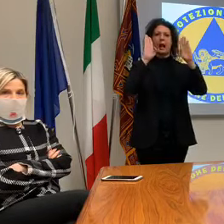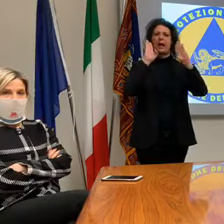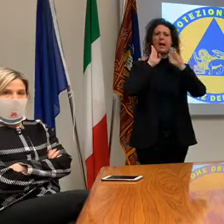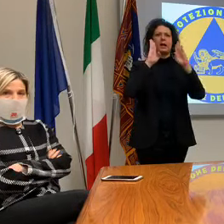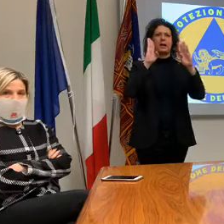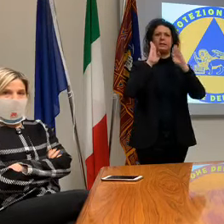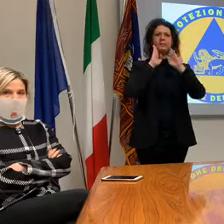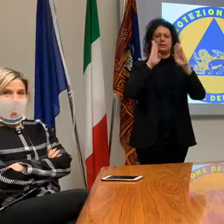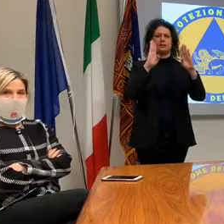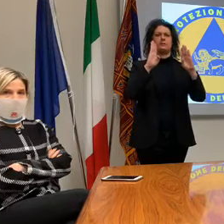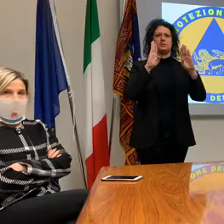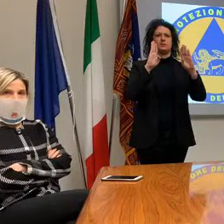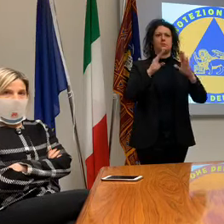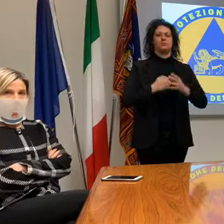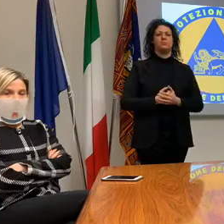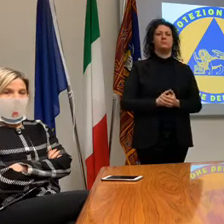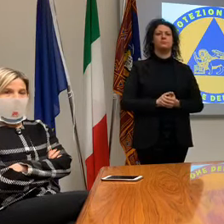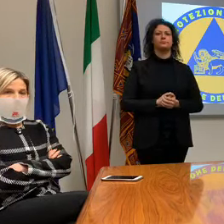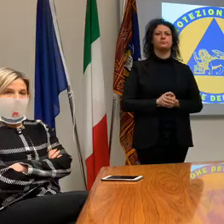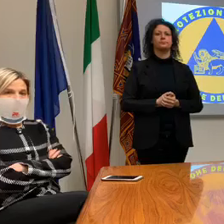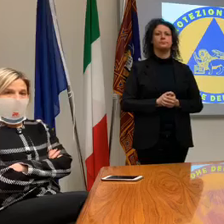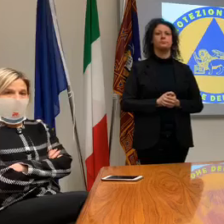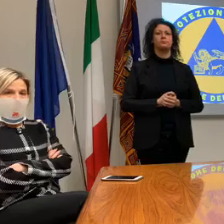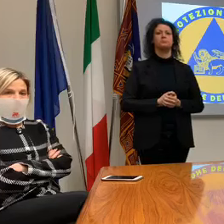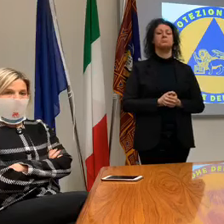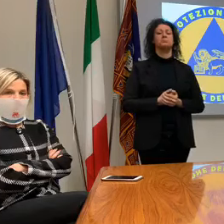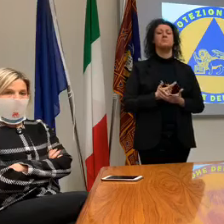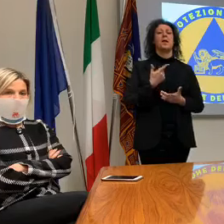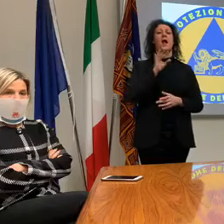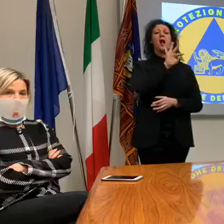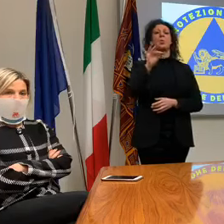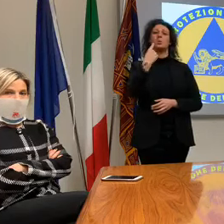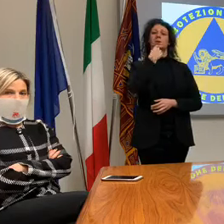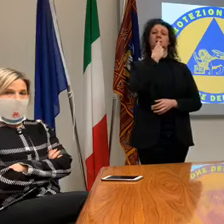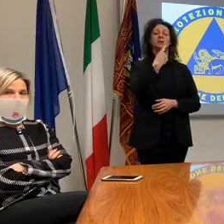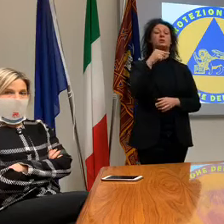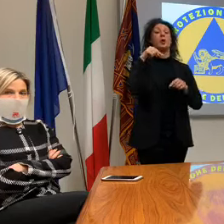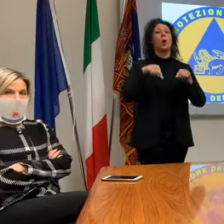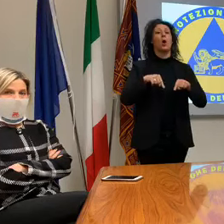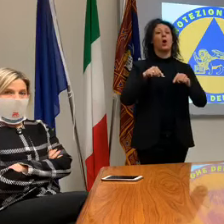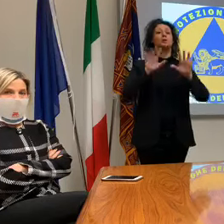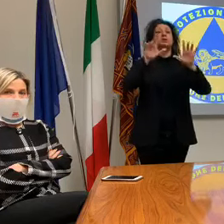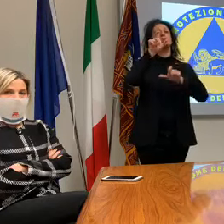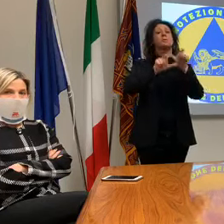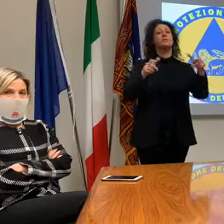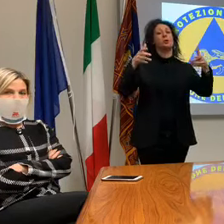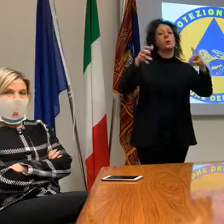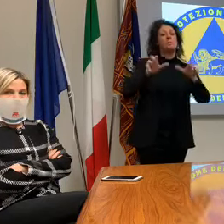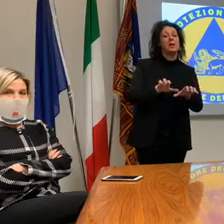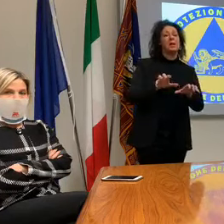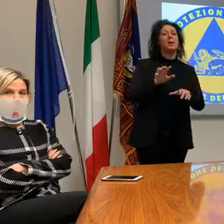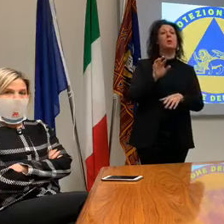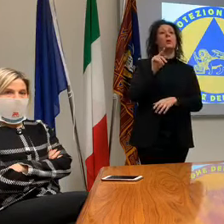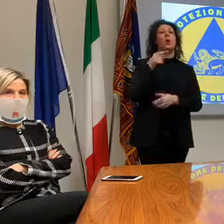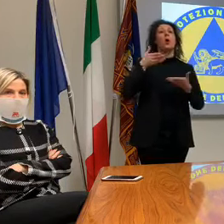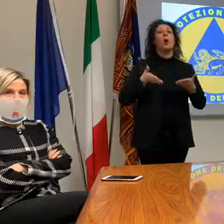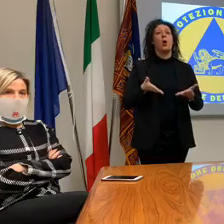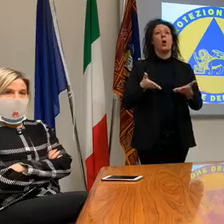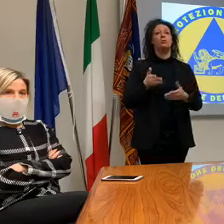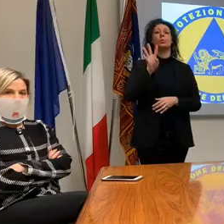alle letture dire mai ci sono 10 in meno in terapia intensiva oggi, cioè ci sono 4 ricoveri in